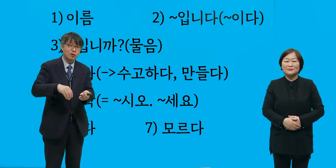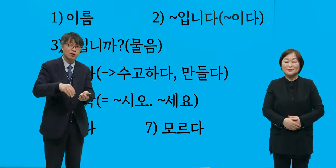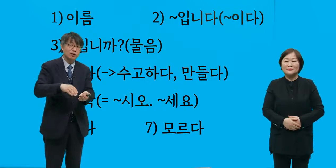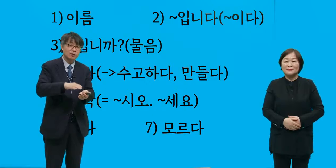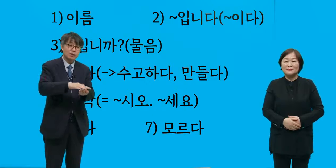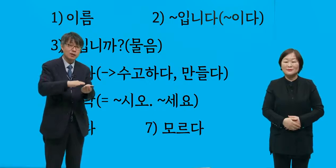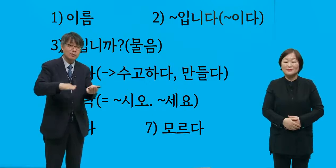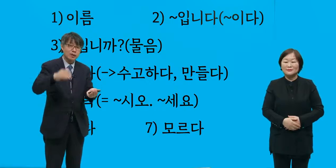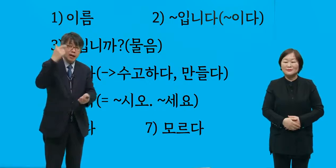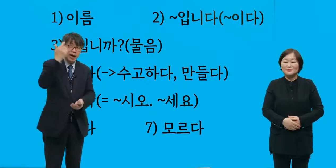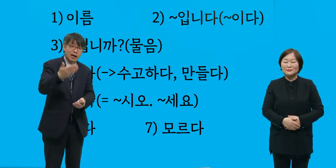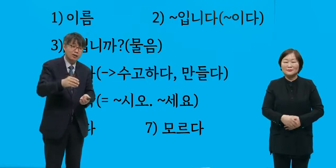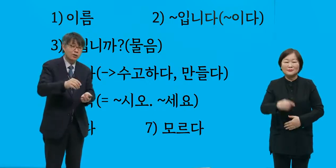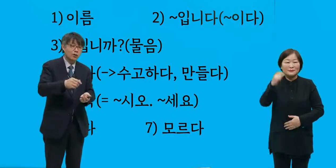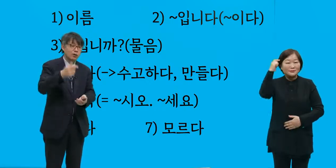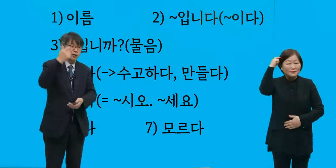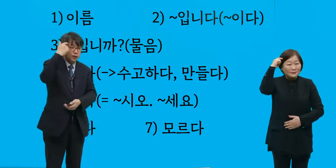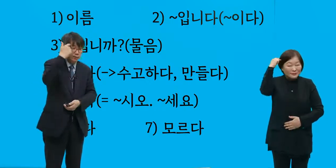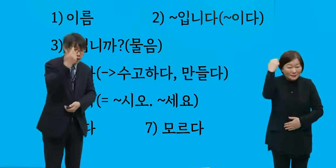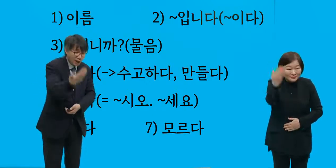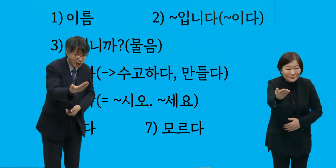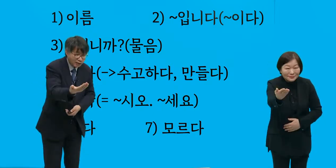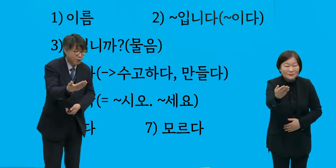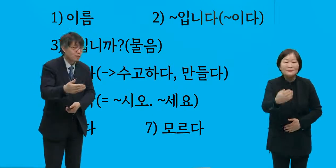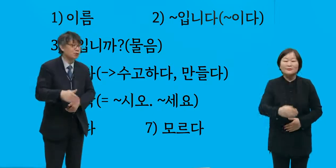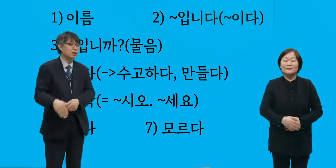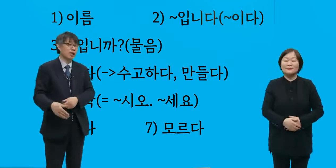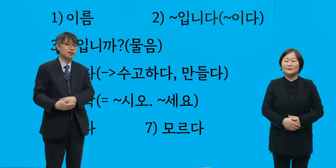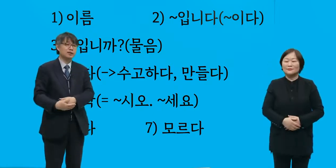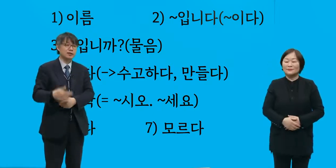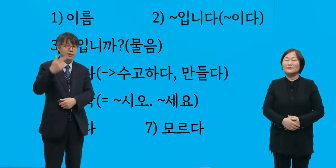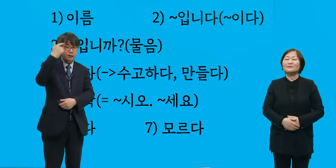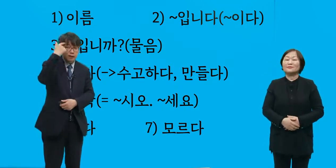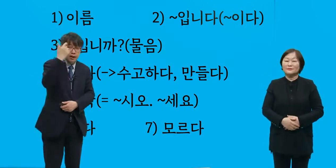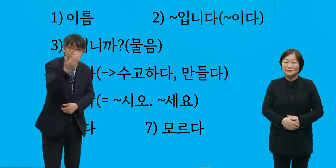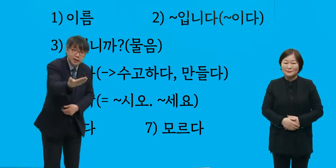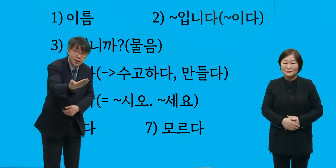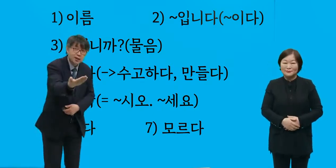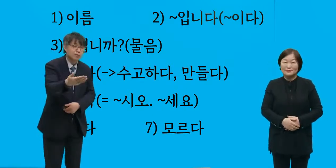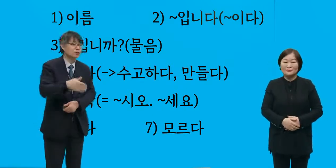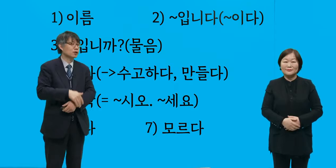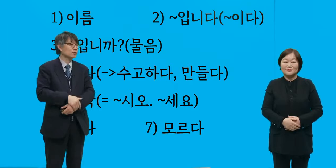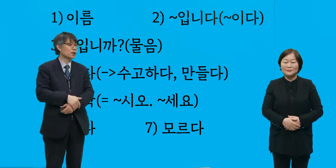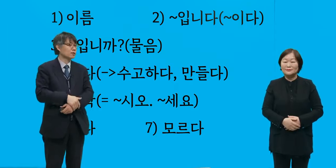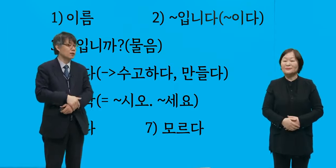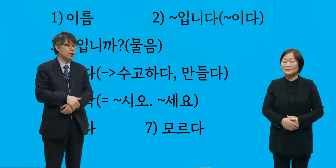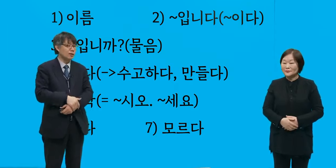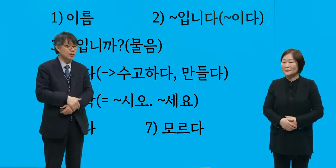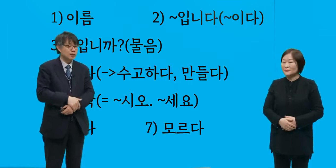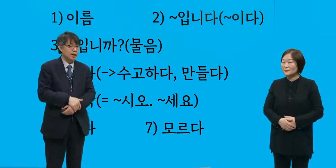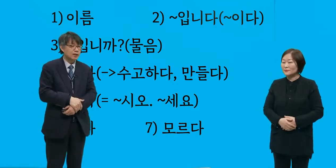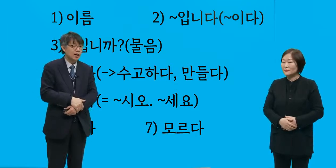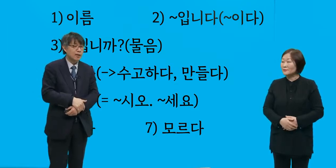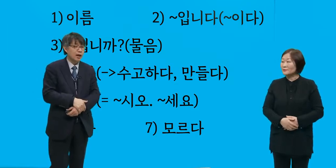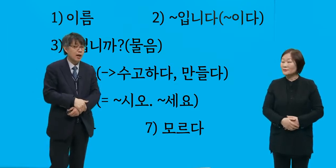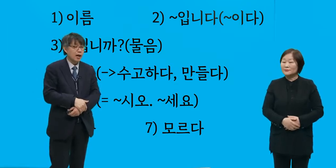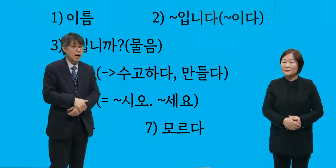그래서 입니까가 아니고 입니까 이렇게 물을 때는 입니까 이렇게 물으시면 되겠습니다. 자, 그 다음에